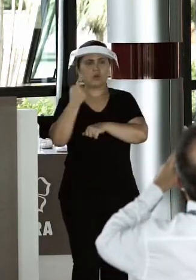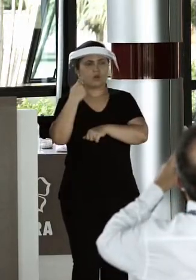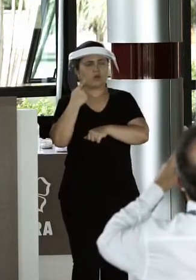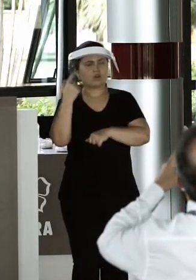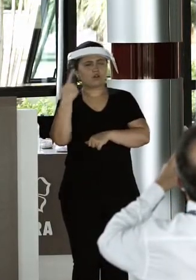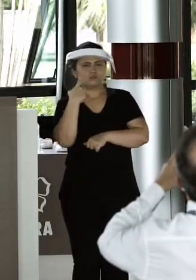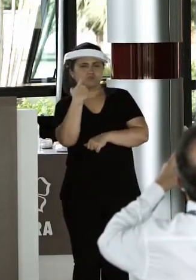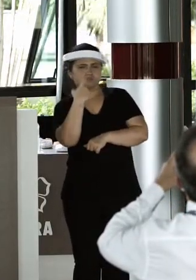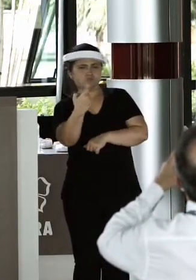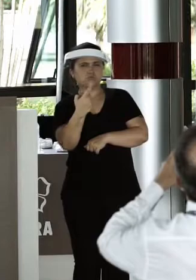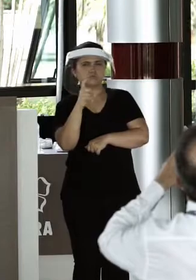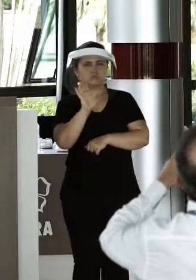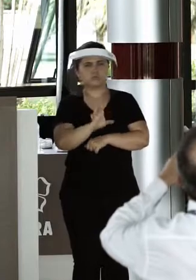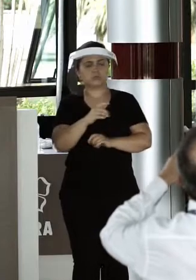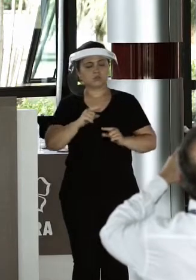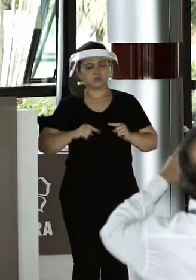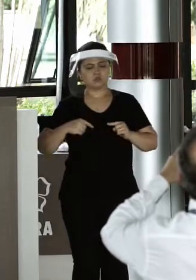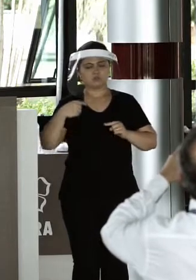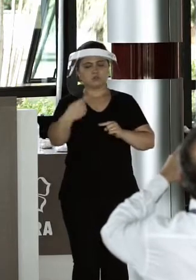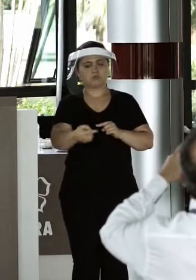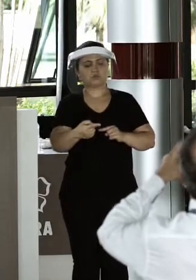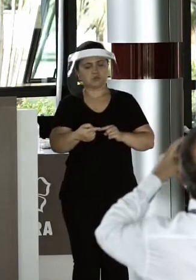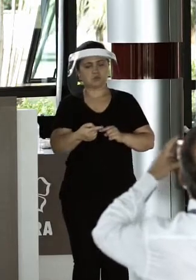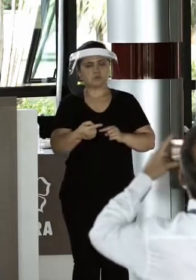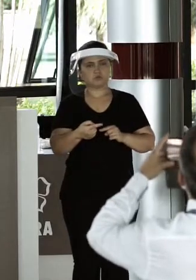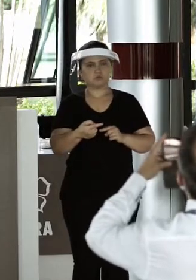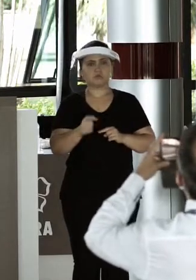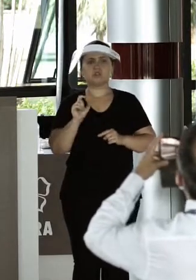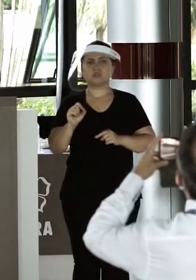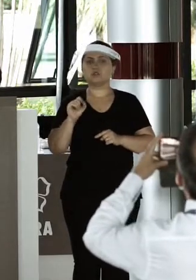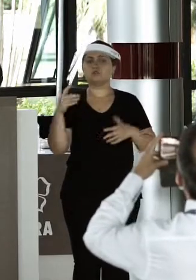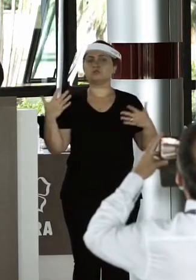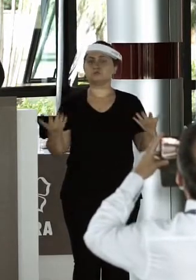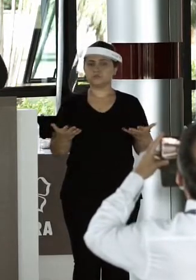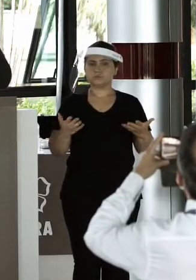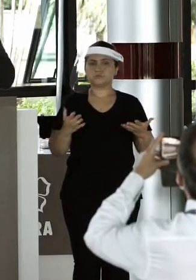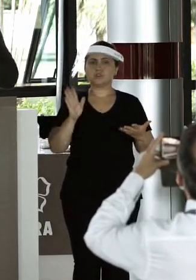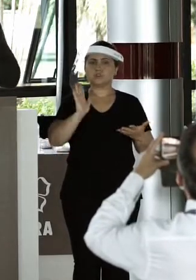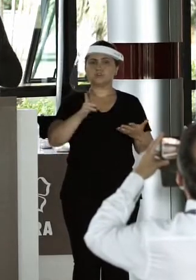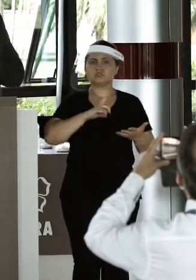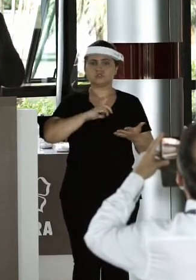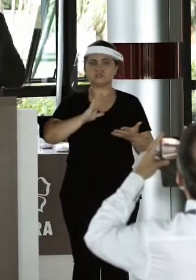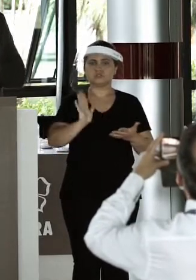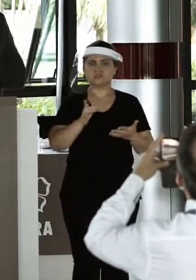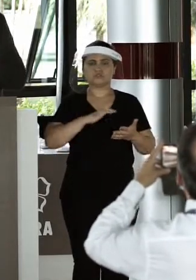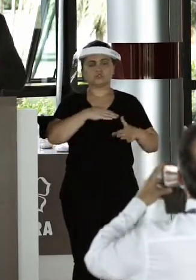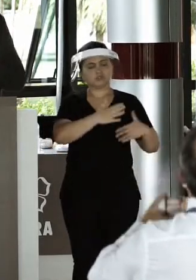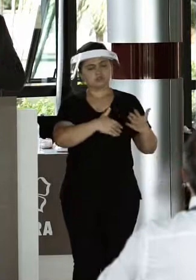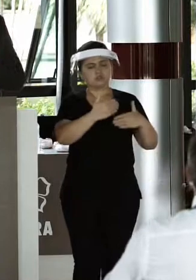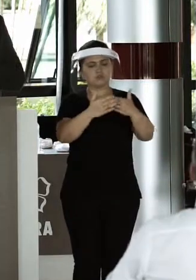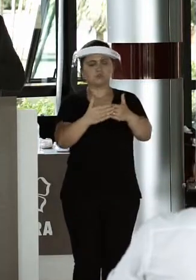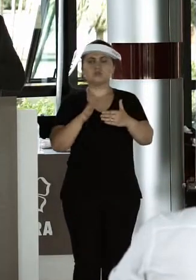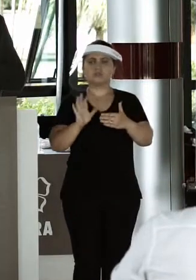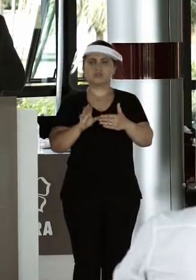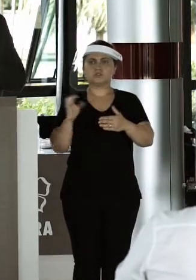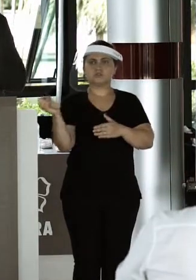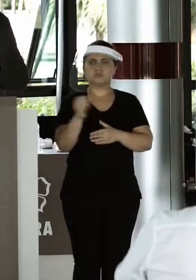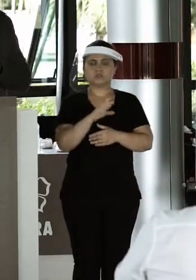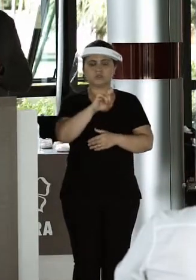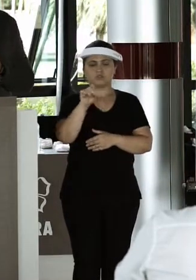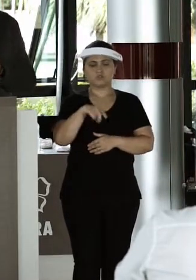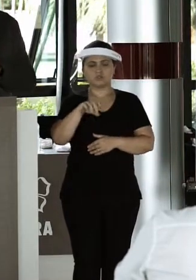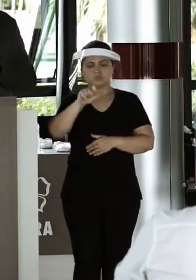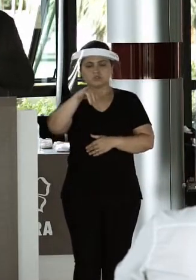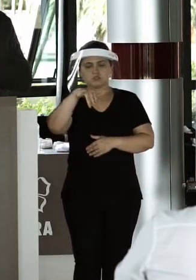que interessante esse próximo aqui, tá? Que é o seguinte. Já está desenvolvido isso, vem da Nova